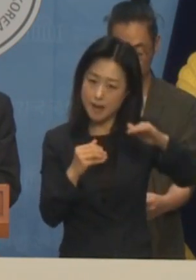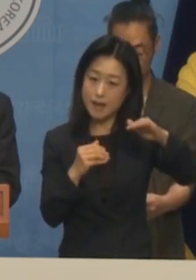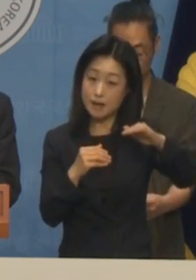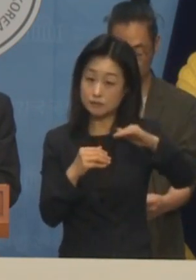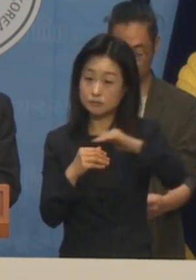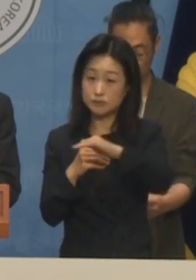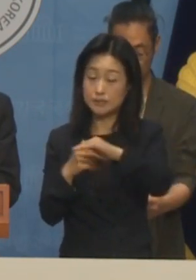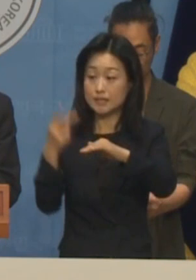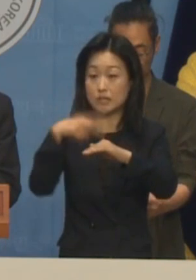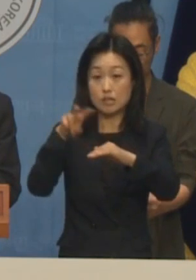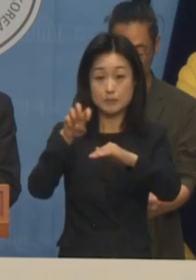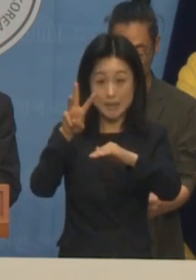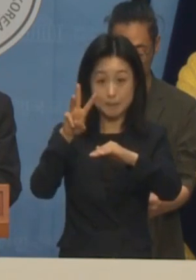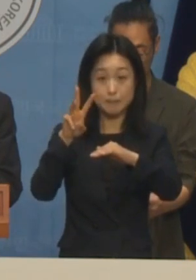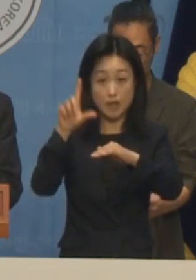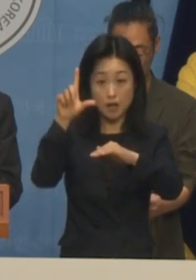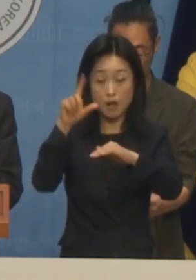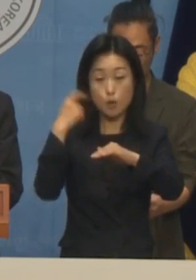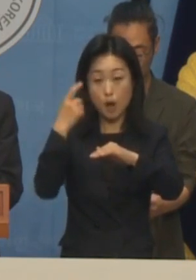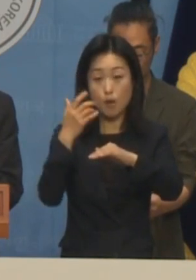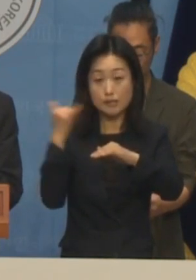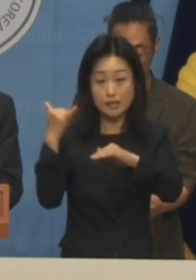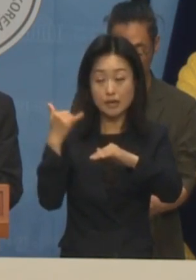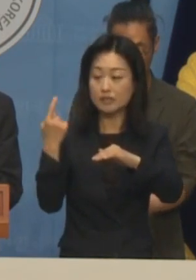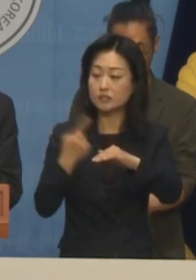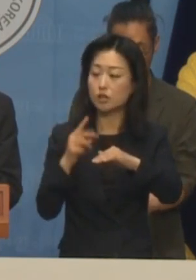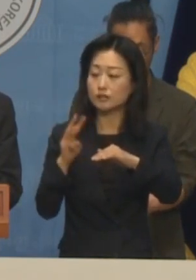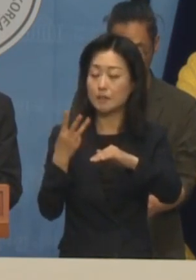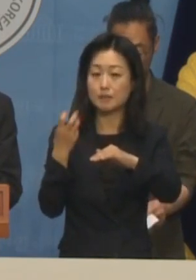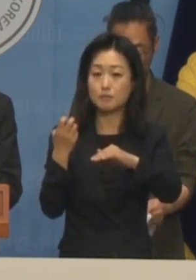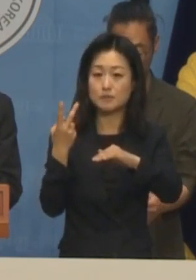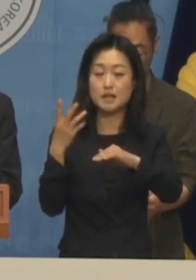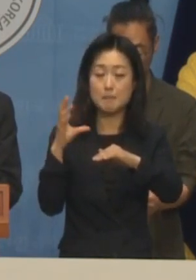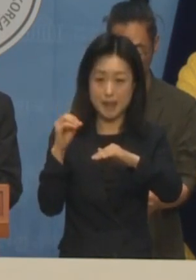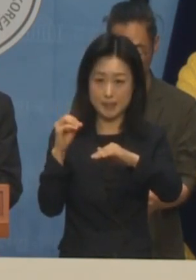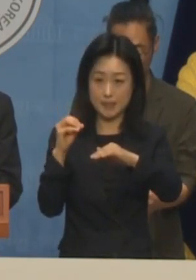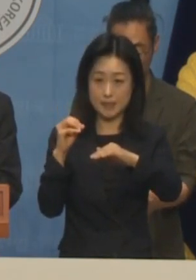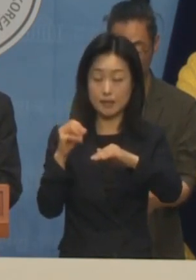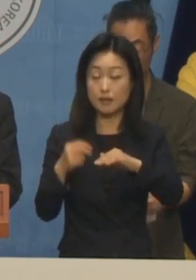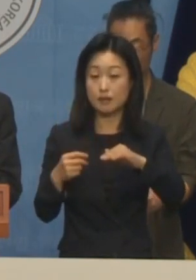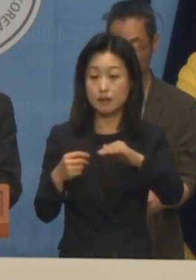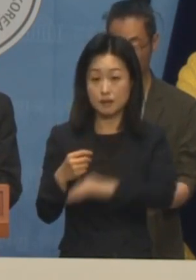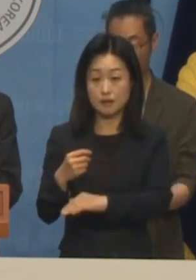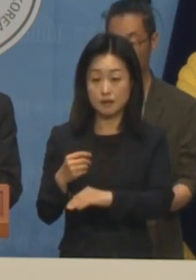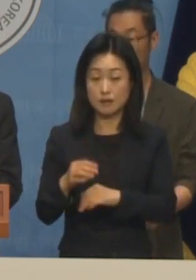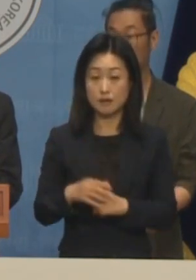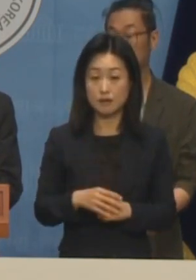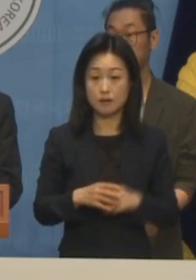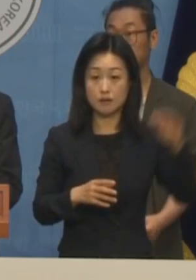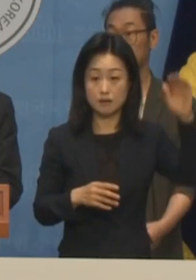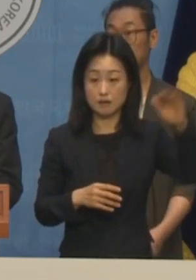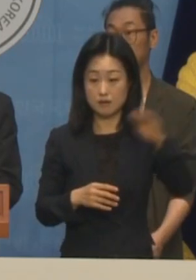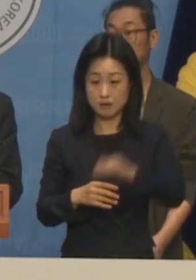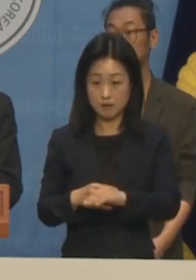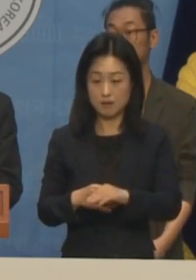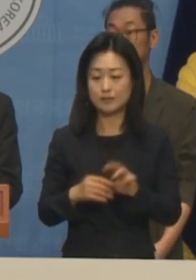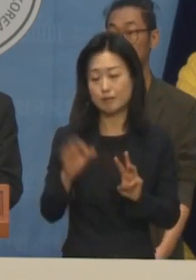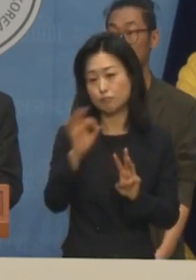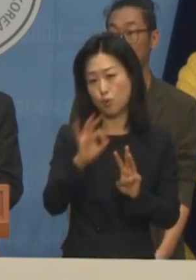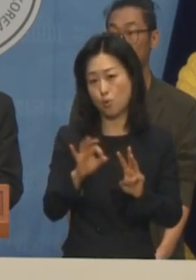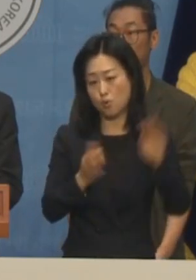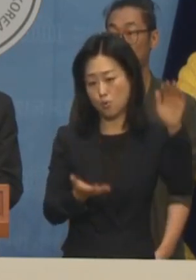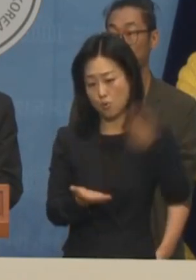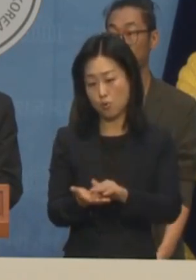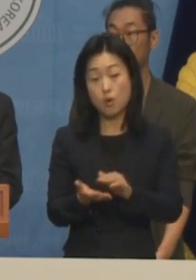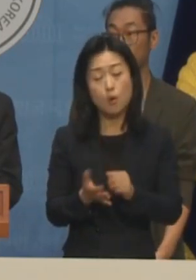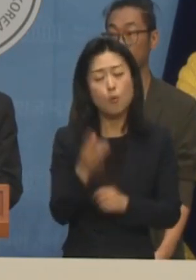있으며 2023년에는 관광객이 1,337만 명으로 2022년보다 3%가 줄었다.